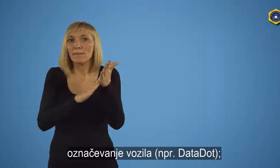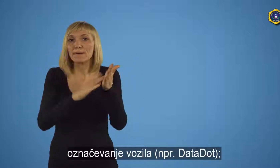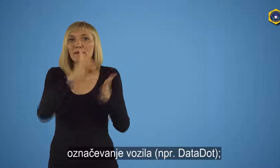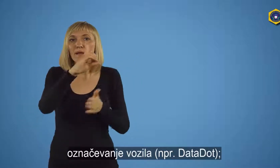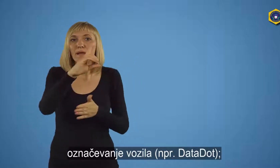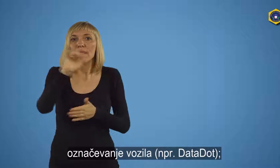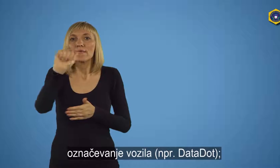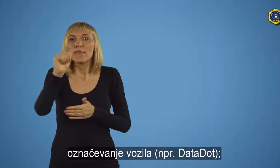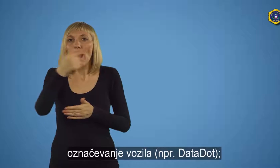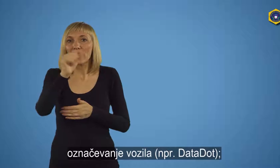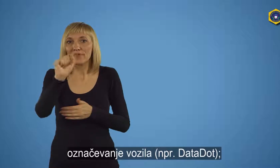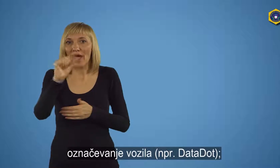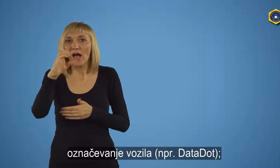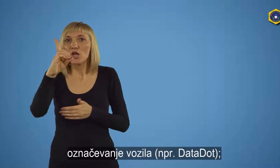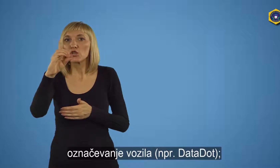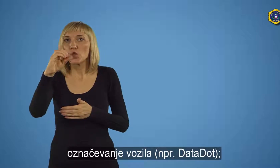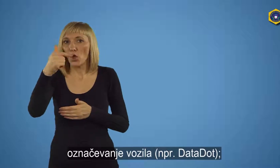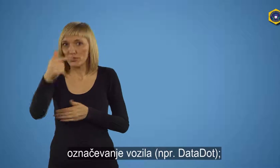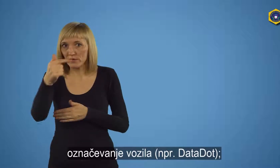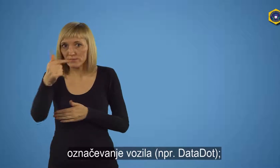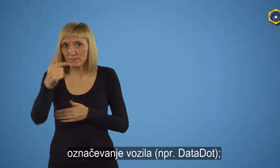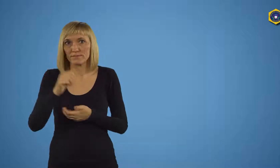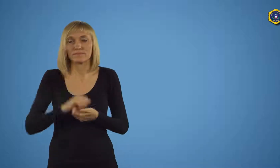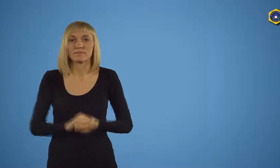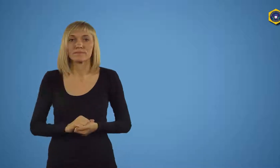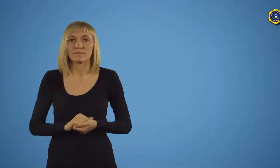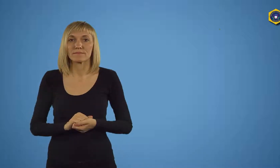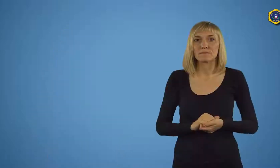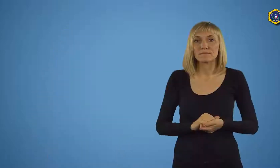Označevanje vozila, na primer data dot.